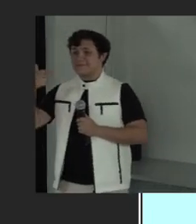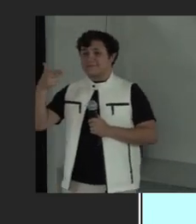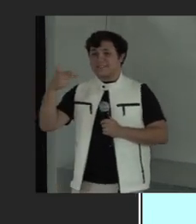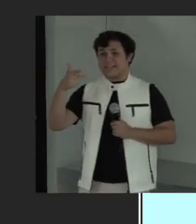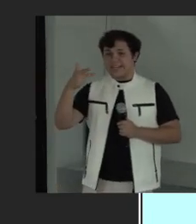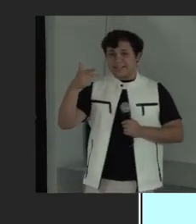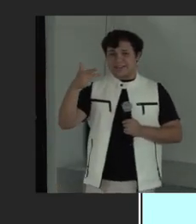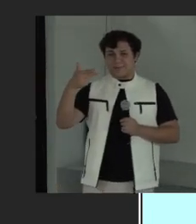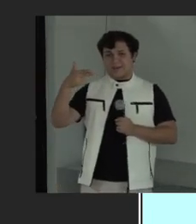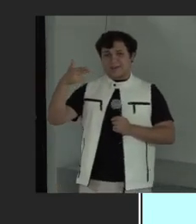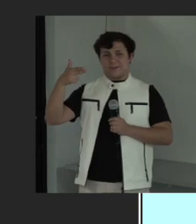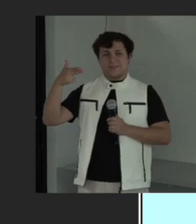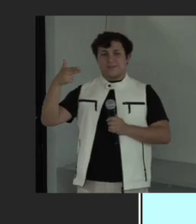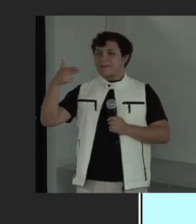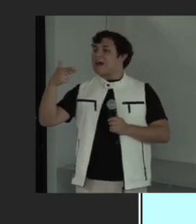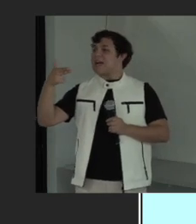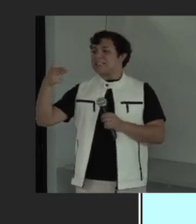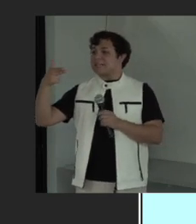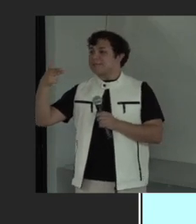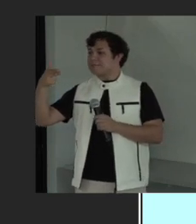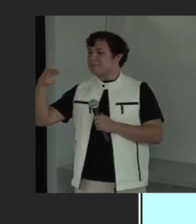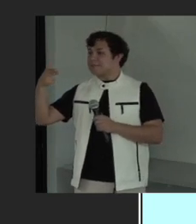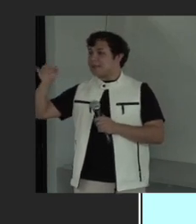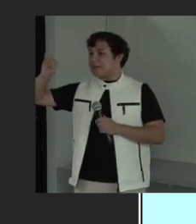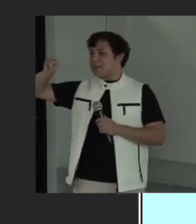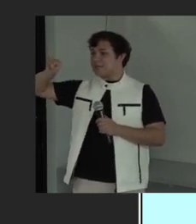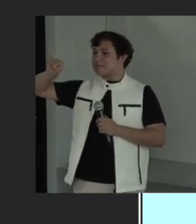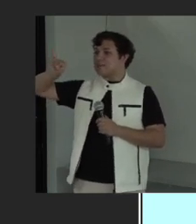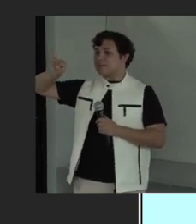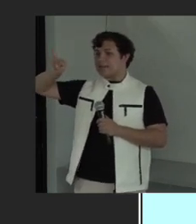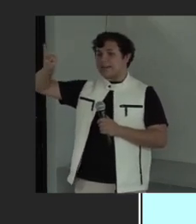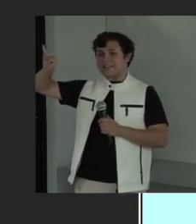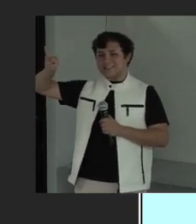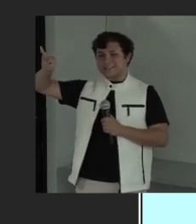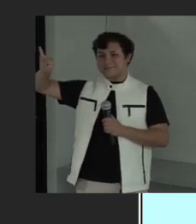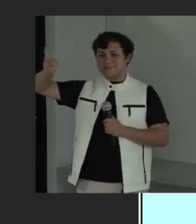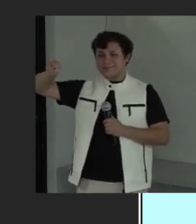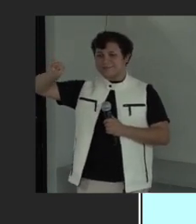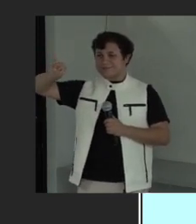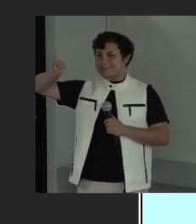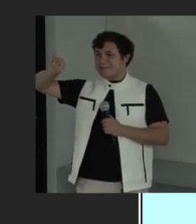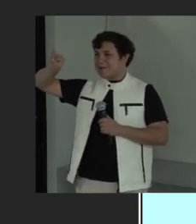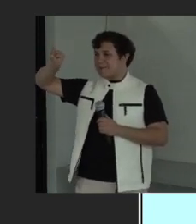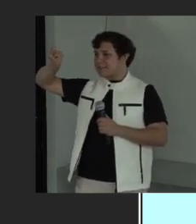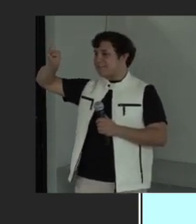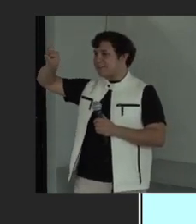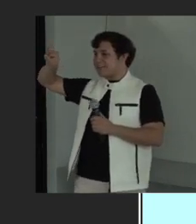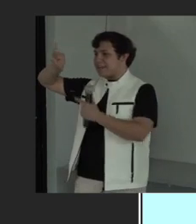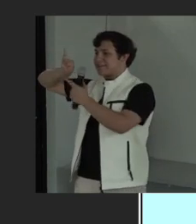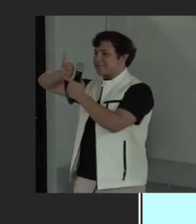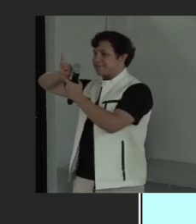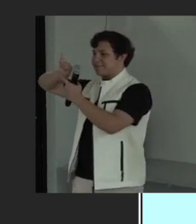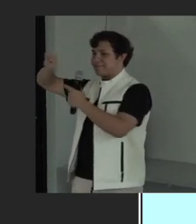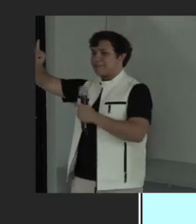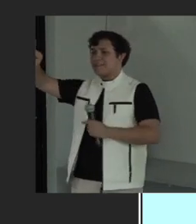Se agrega el dedo medio. H. I. Señores elegantes. Palma hacia el frente.